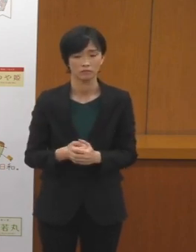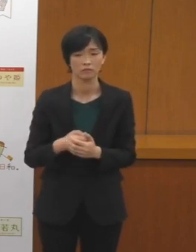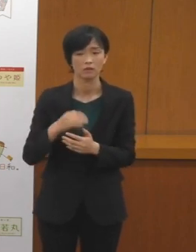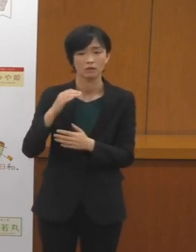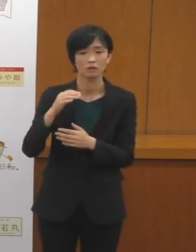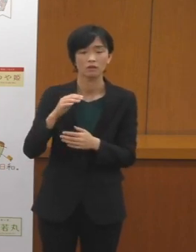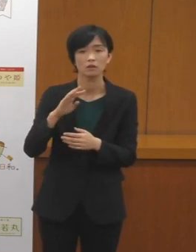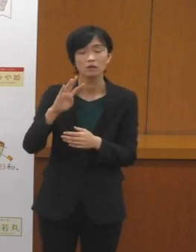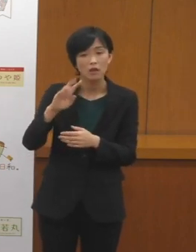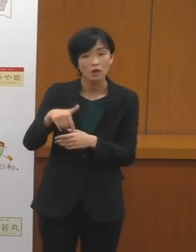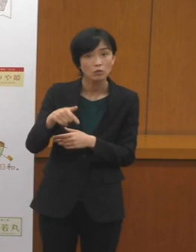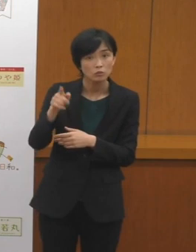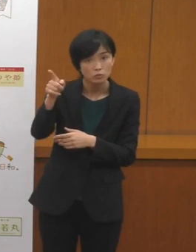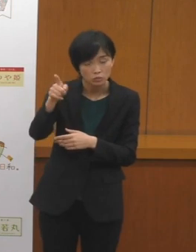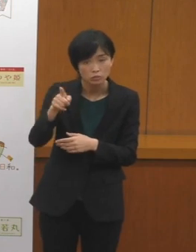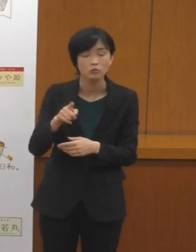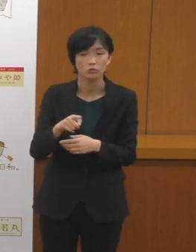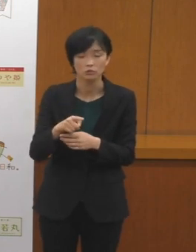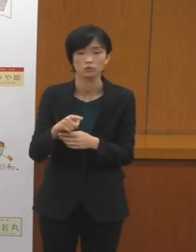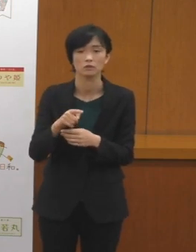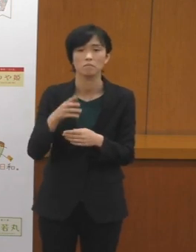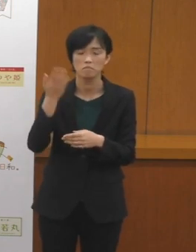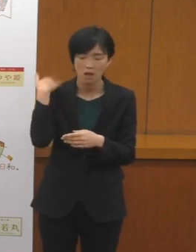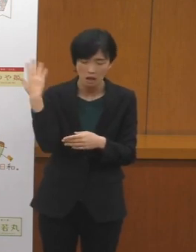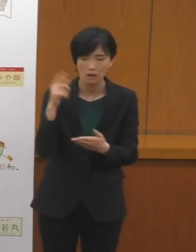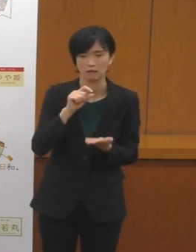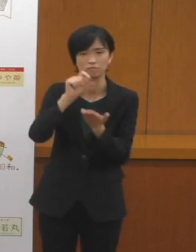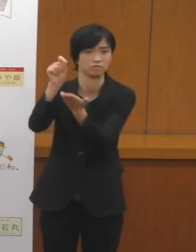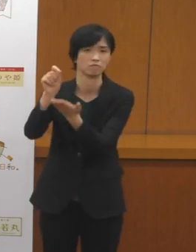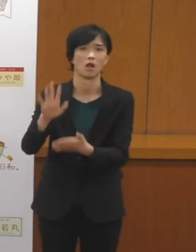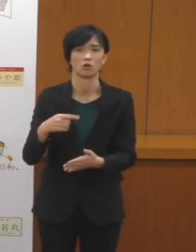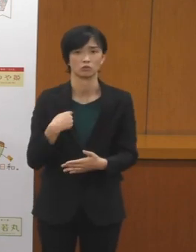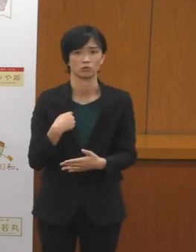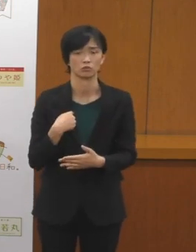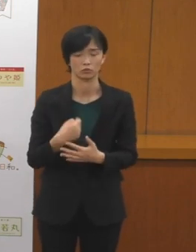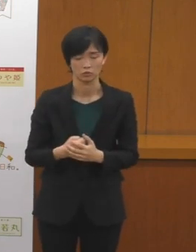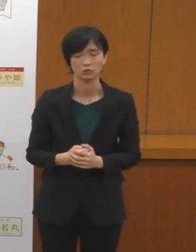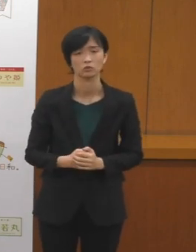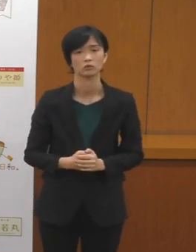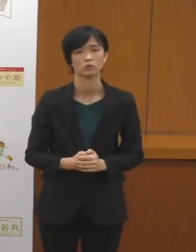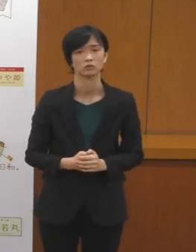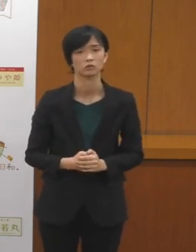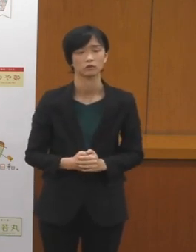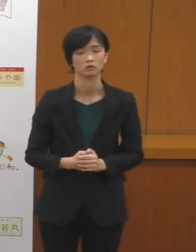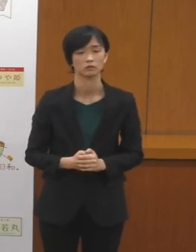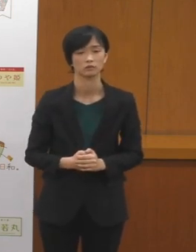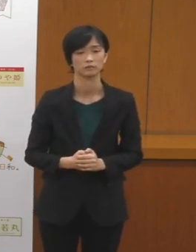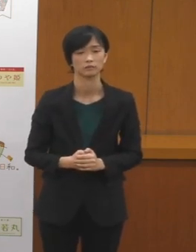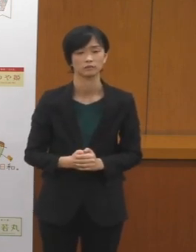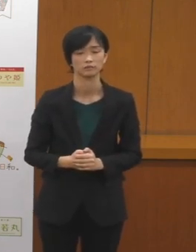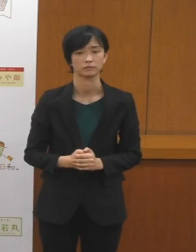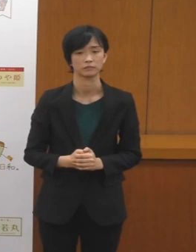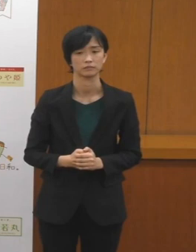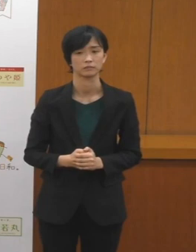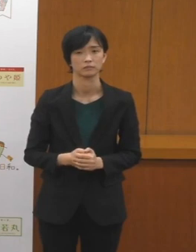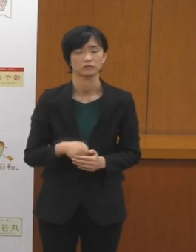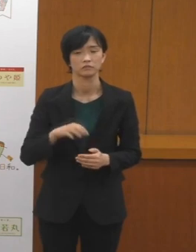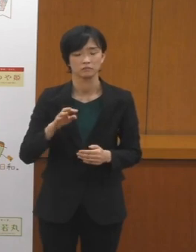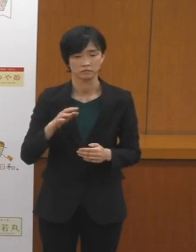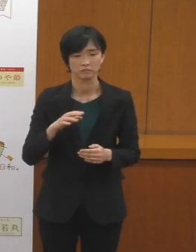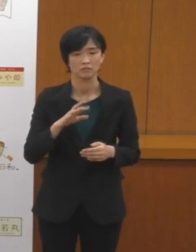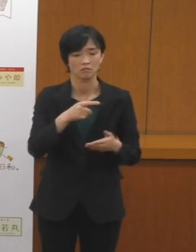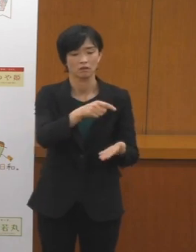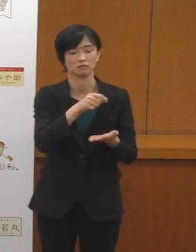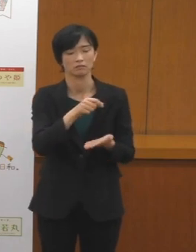政府に対しては提言は何回もしてるんですけどもそんなにやっぱり前向き